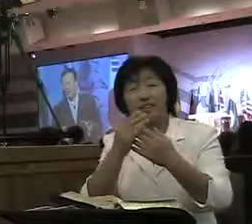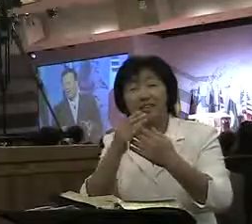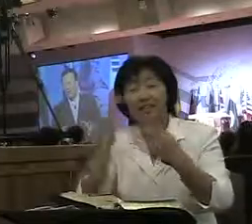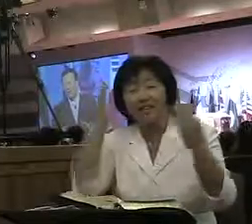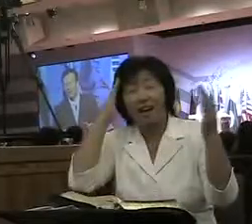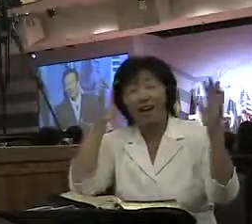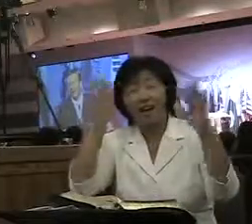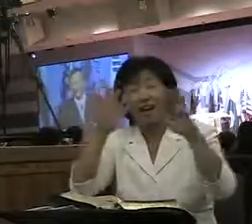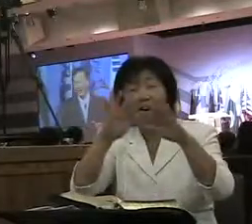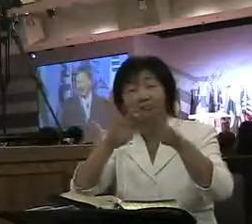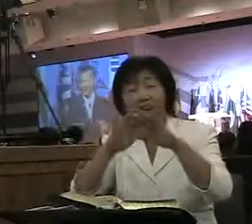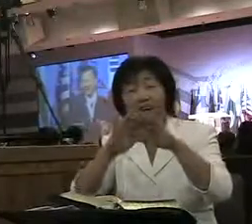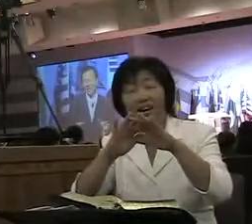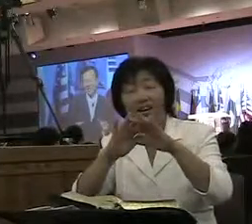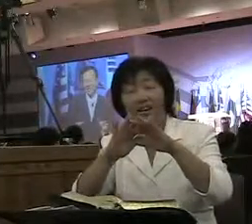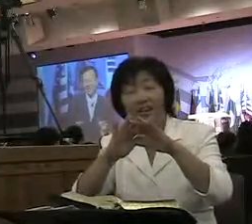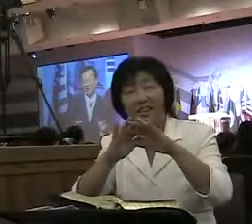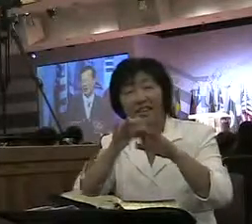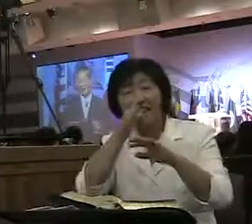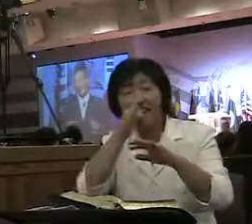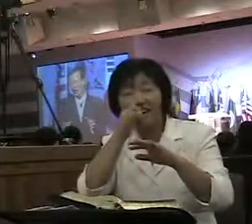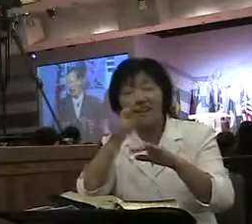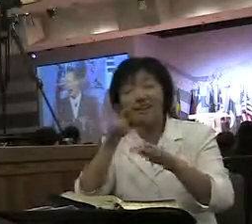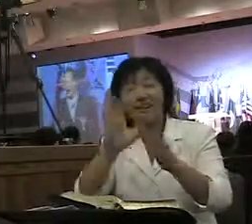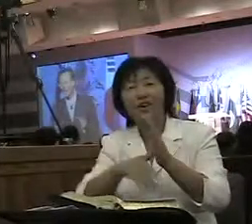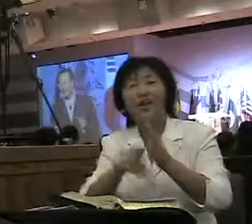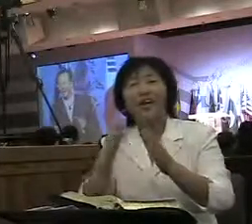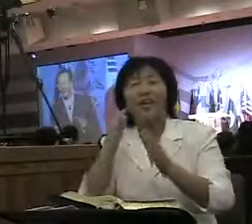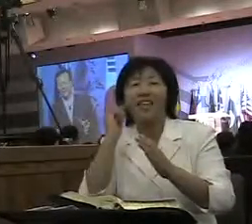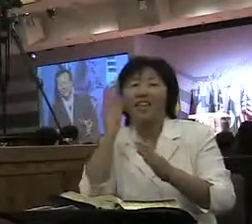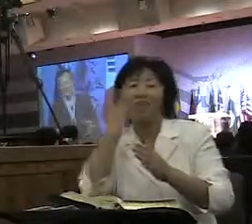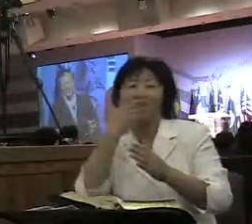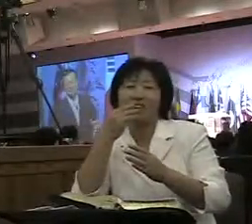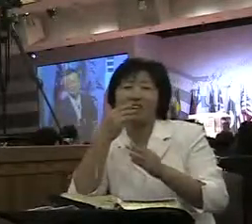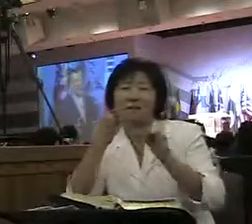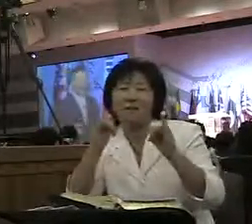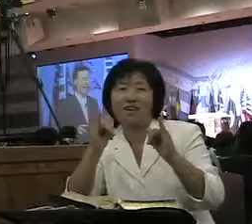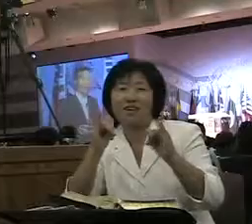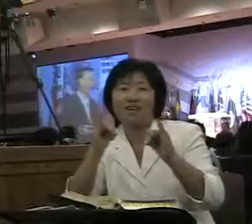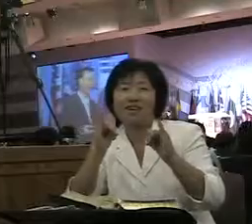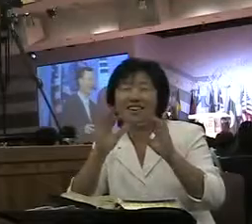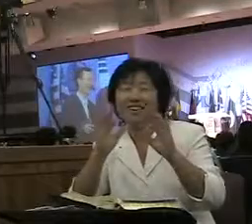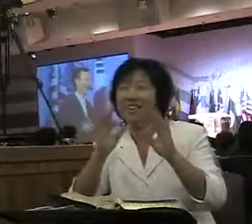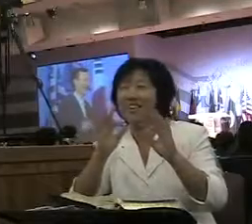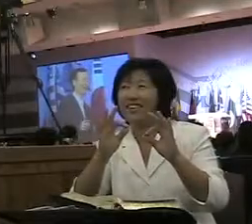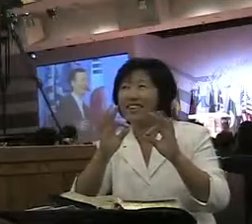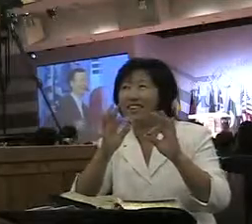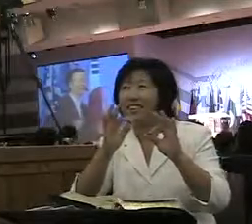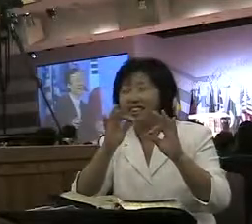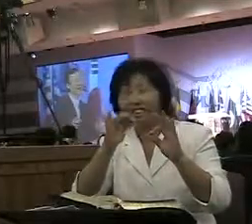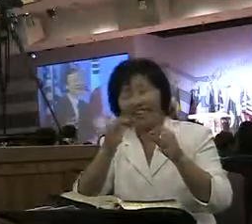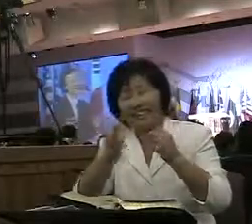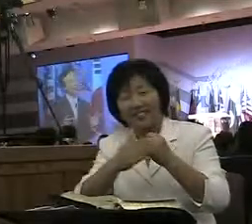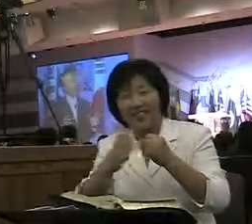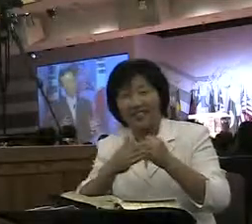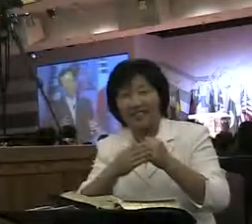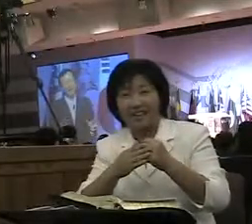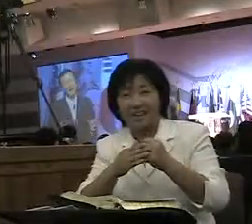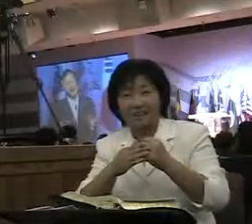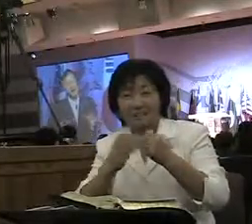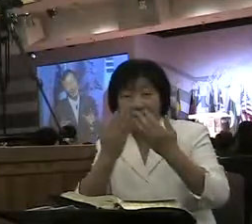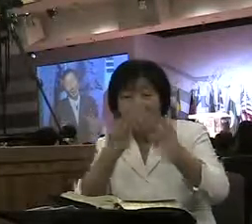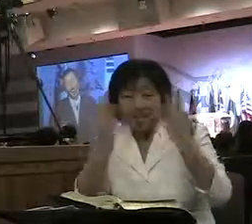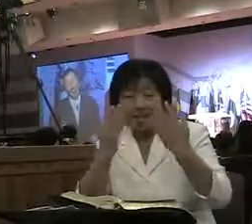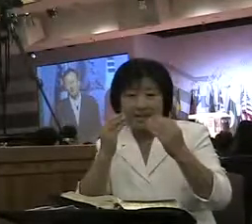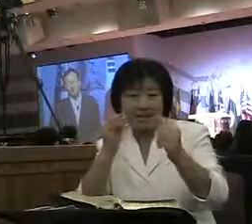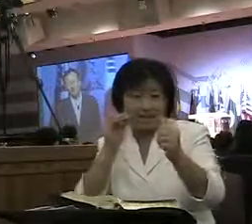제대로 보이면, 그러니까 적나라하게 보면은 아이고 저거, 근데